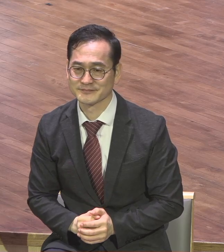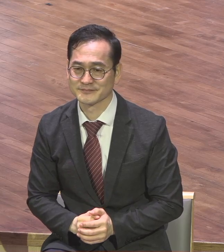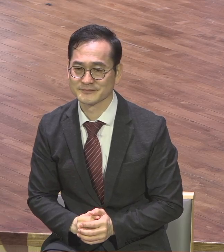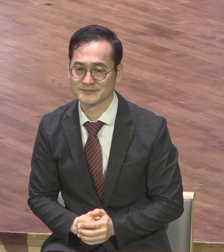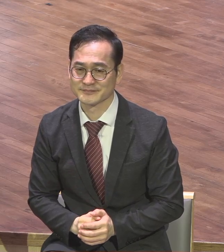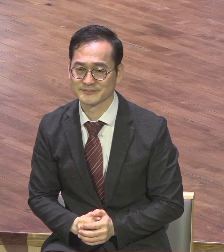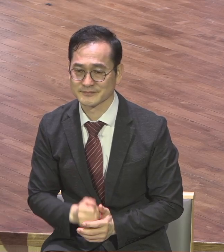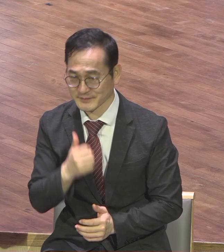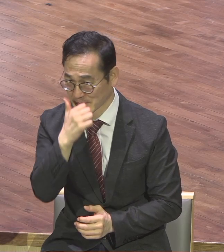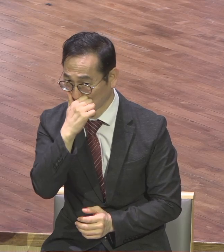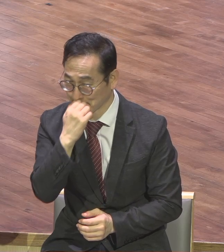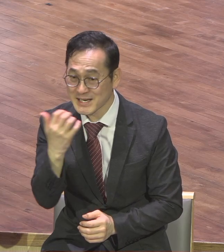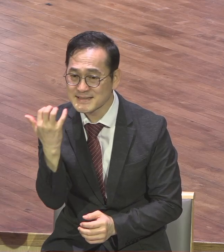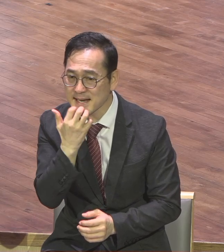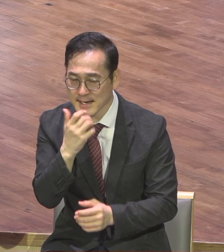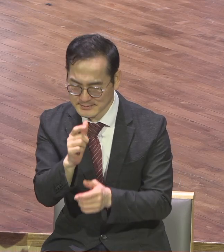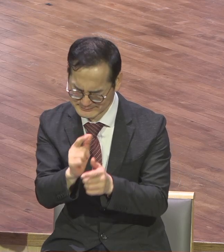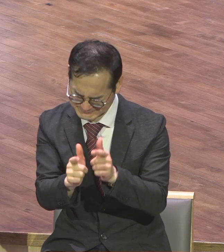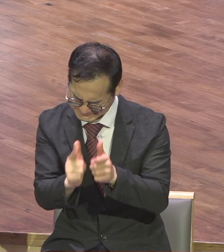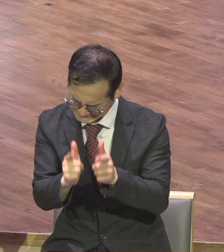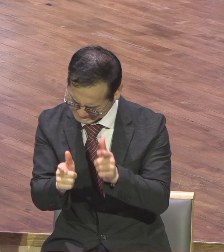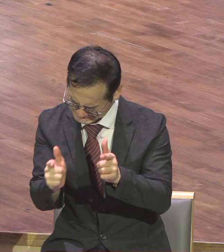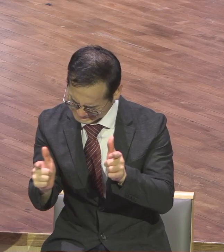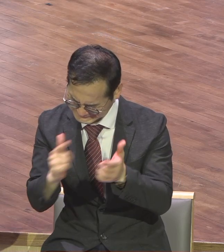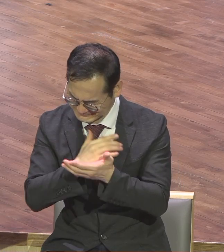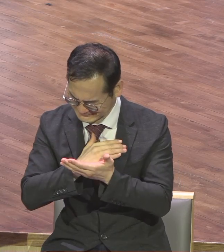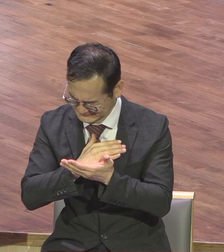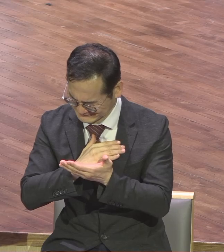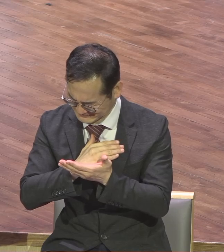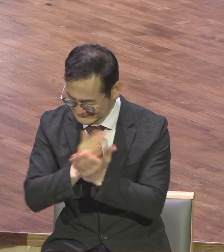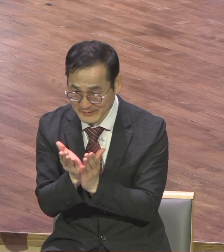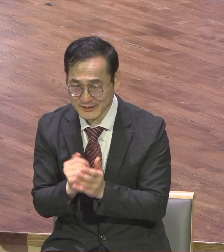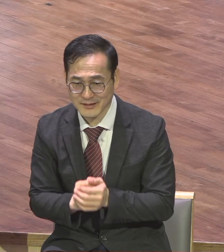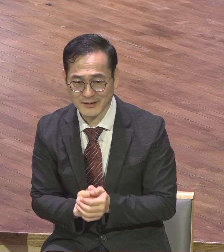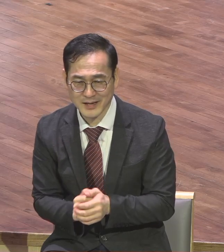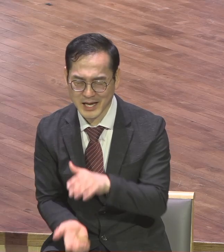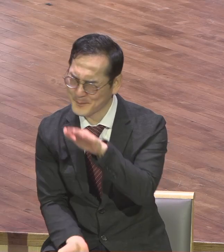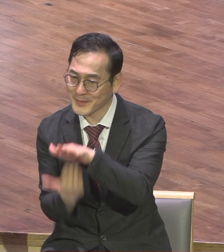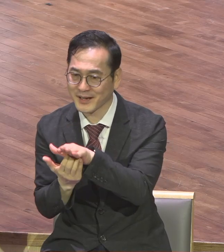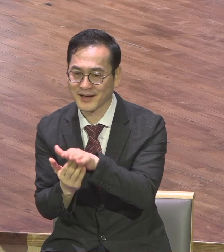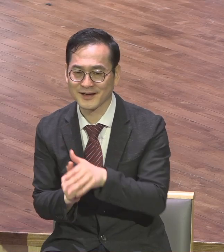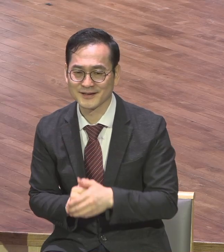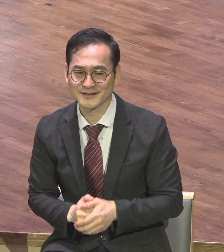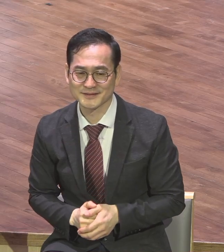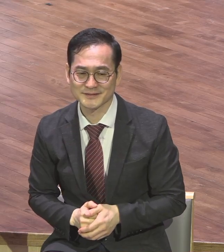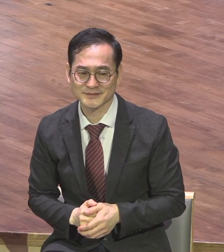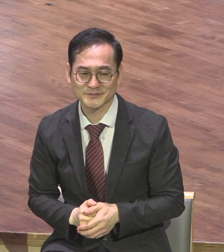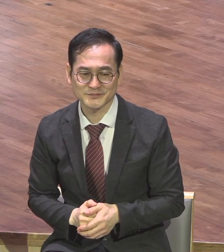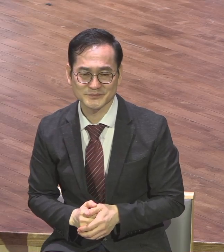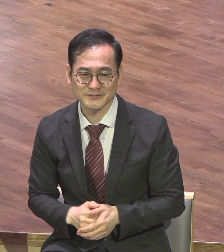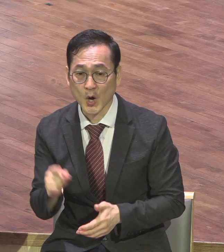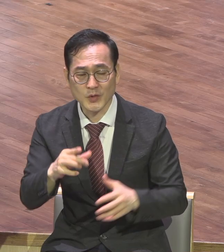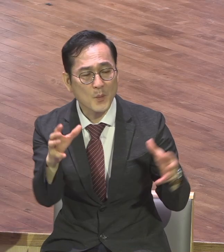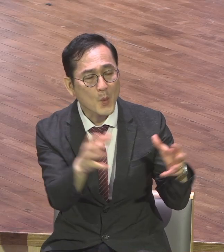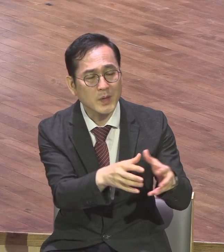단체만큼 다양한 데가 지구상에 없습니다. 보통 모임이란 것이 다 레벨이 비슷한 사람들에게 모입니다.